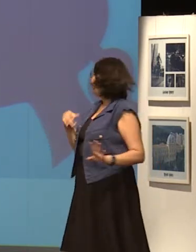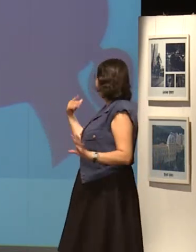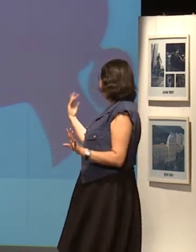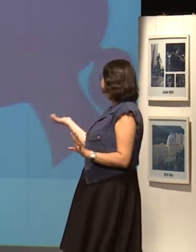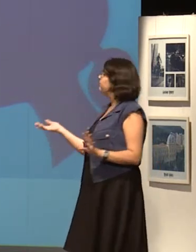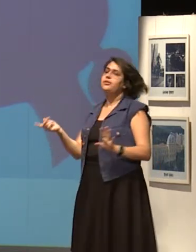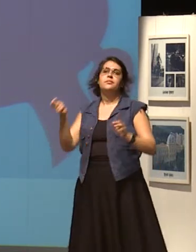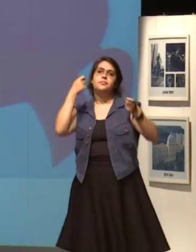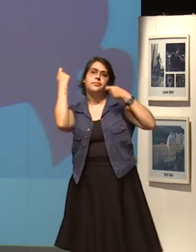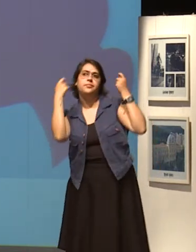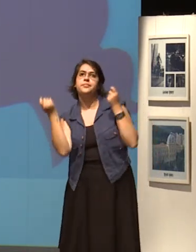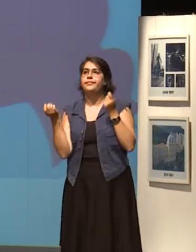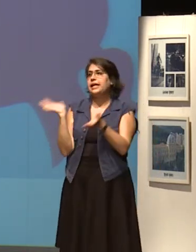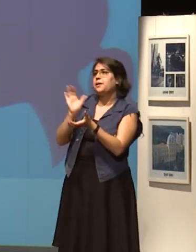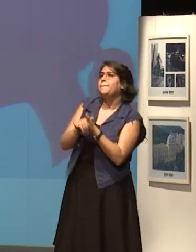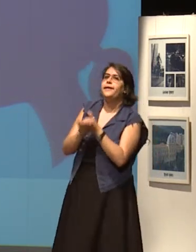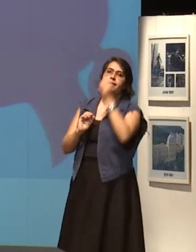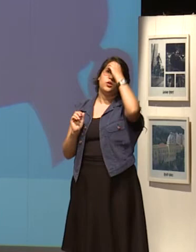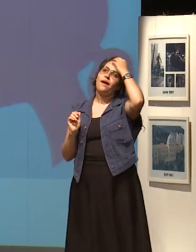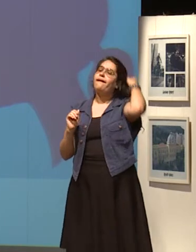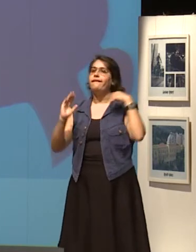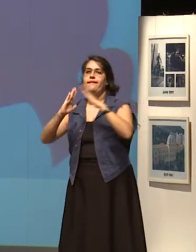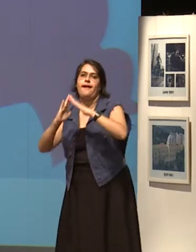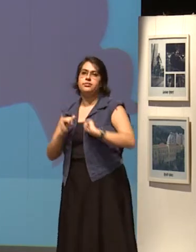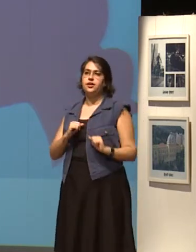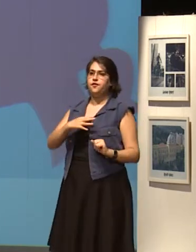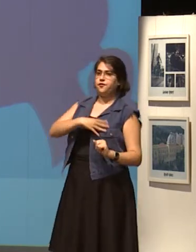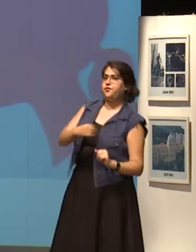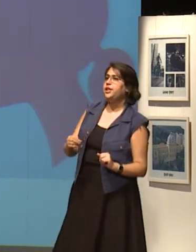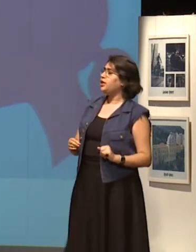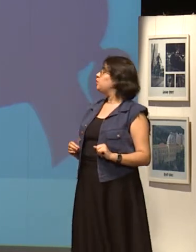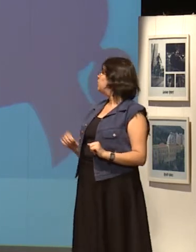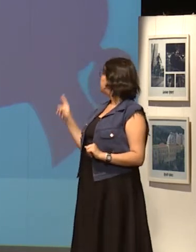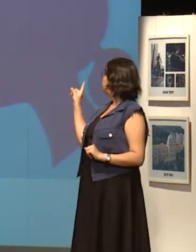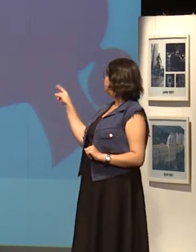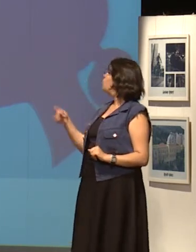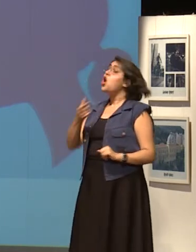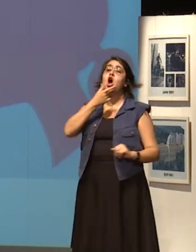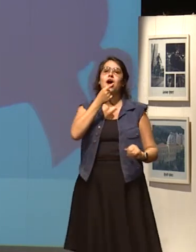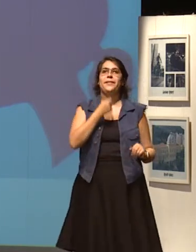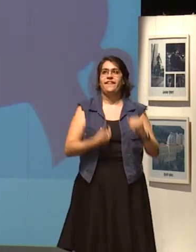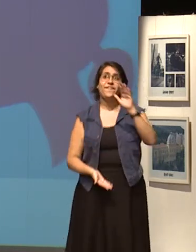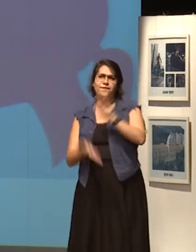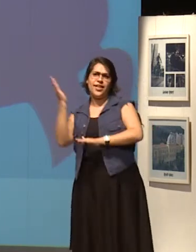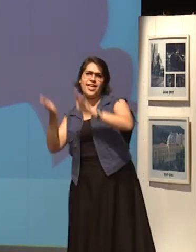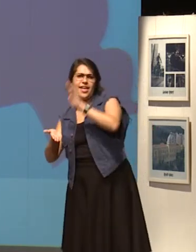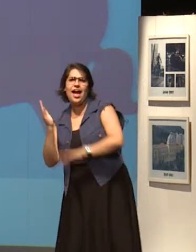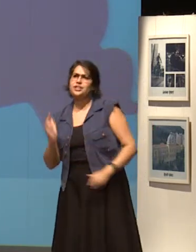E os assuntos que as mulheres falam, ah, é maquiagem, casa, família, casamento,